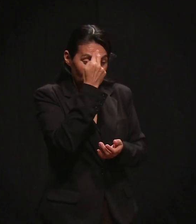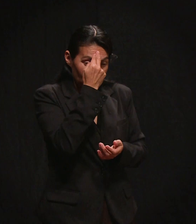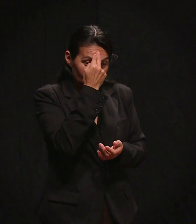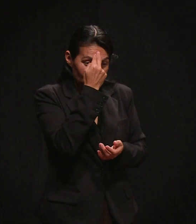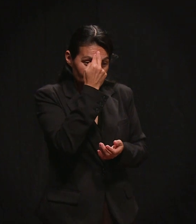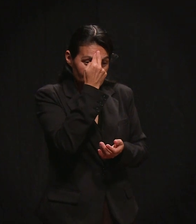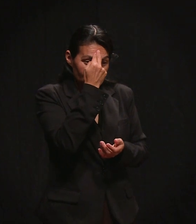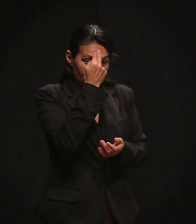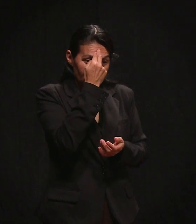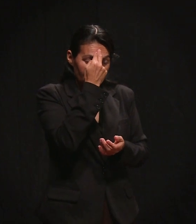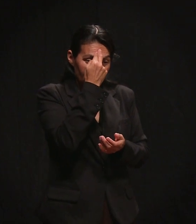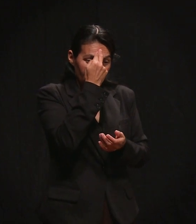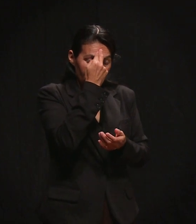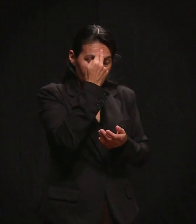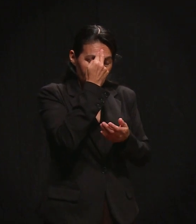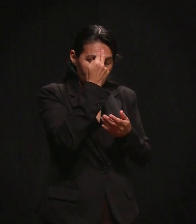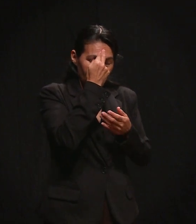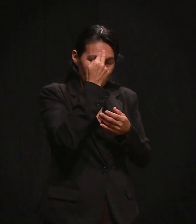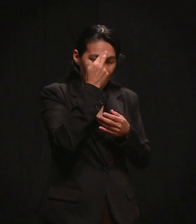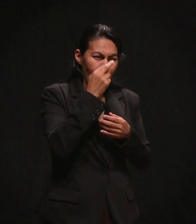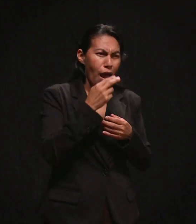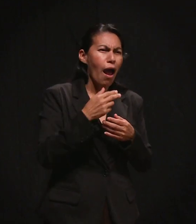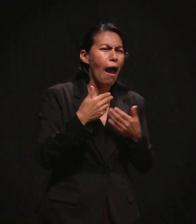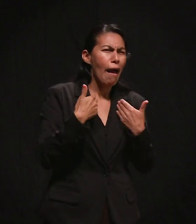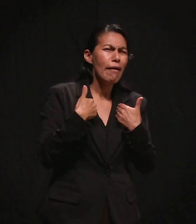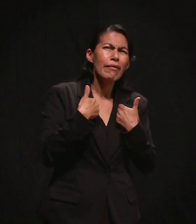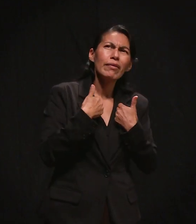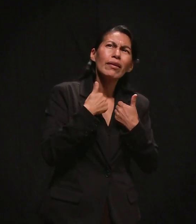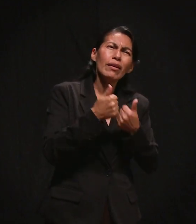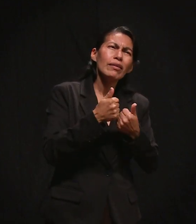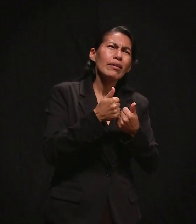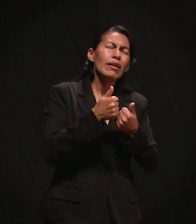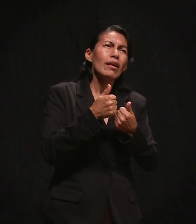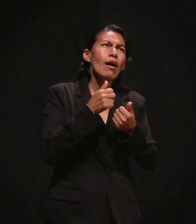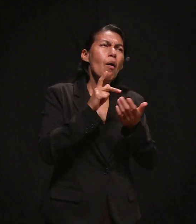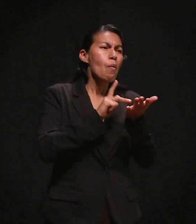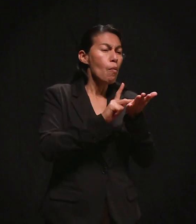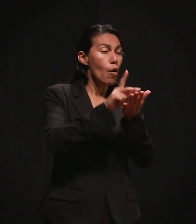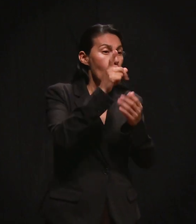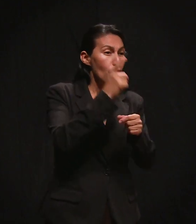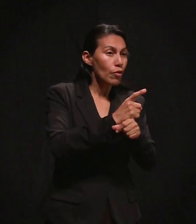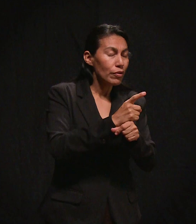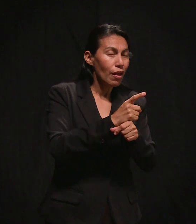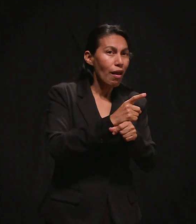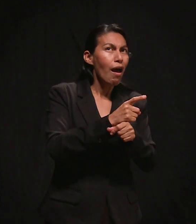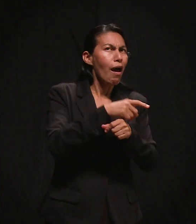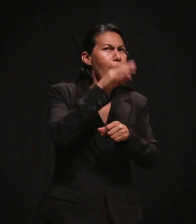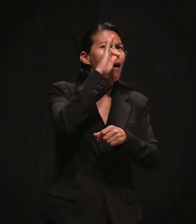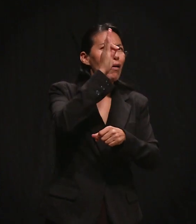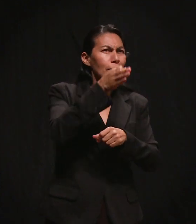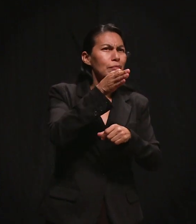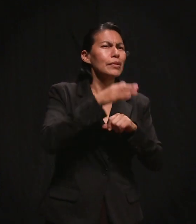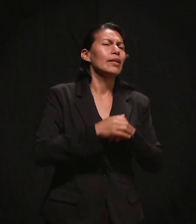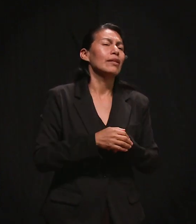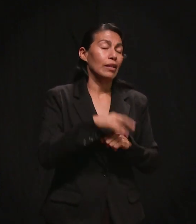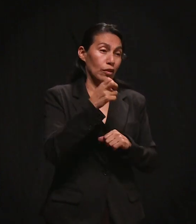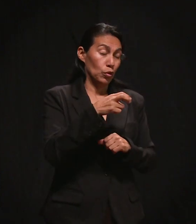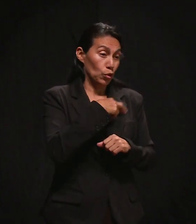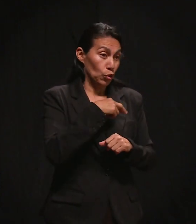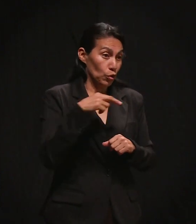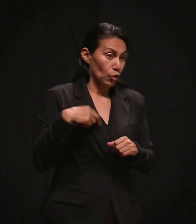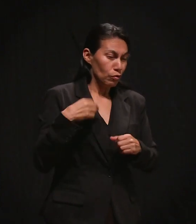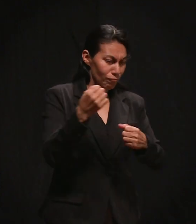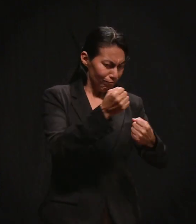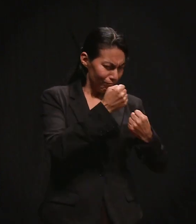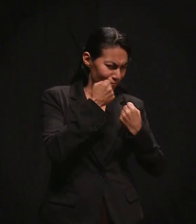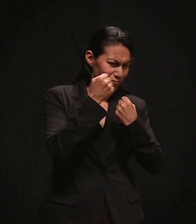escuchemos mejor su Así es. voluntad y estemos consolados y fortalecidos y que dispuestos